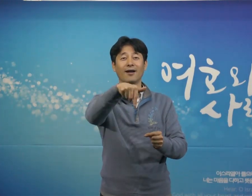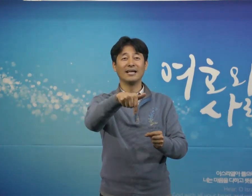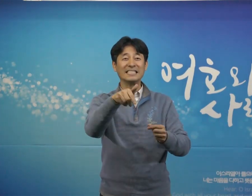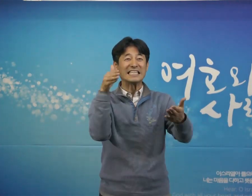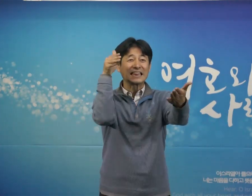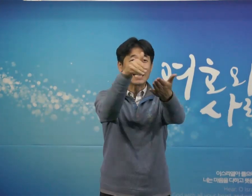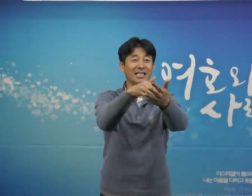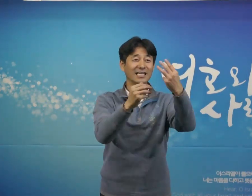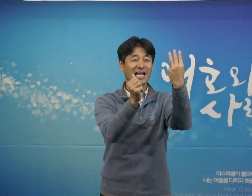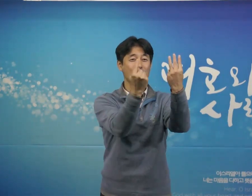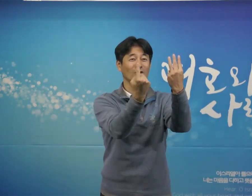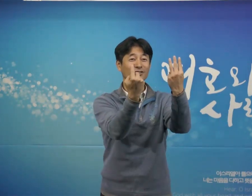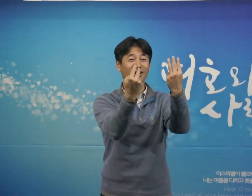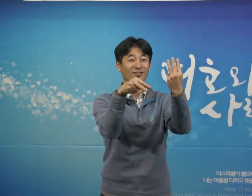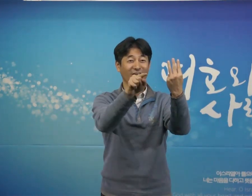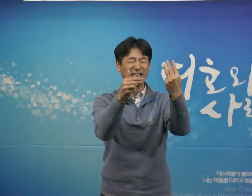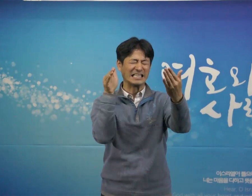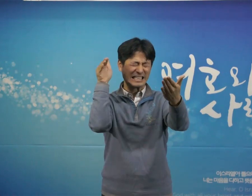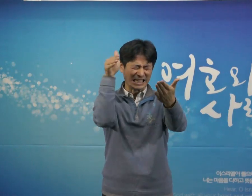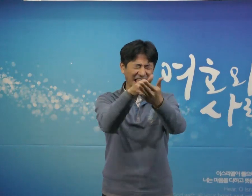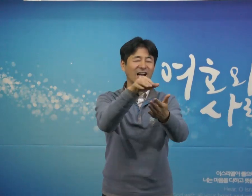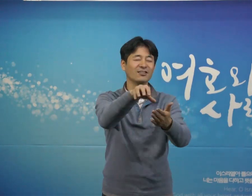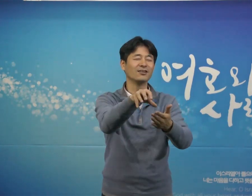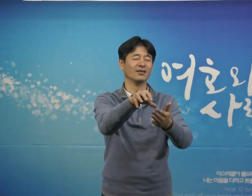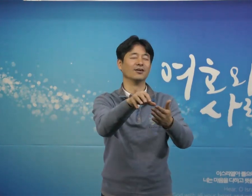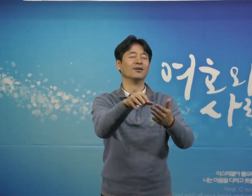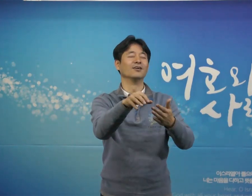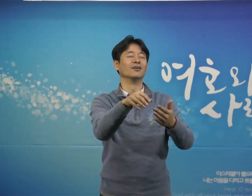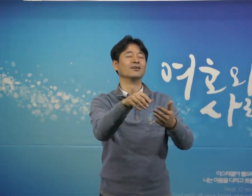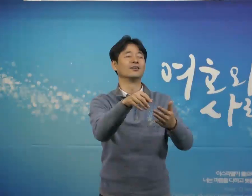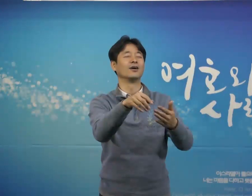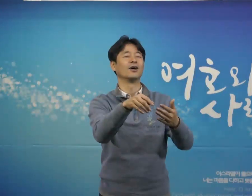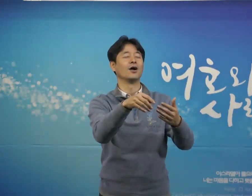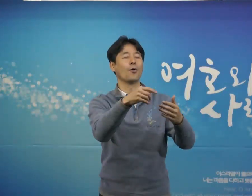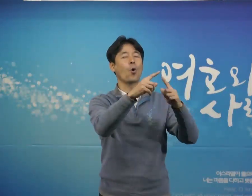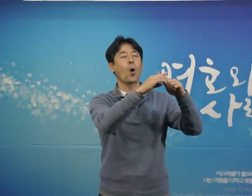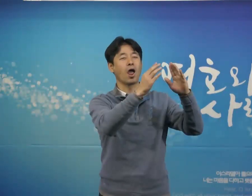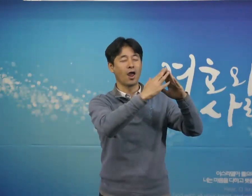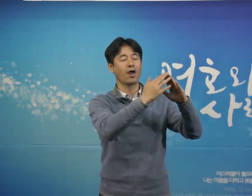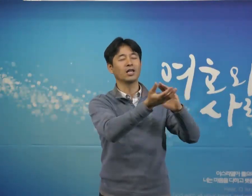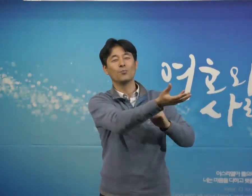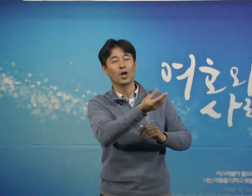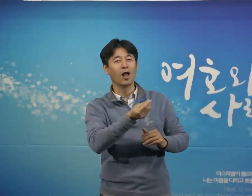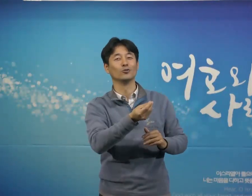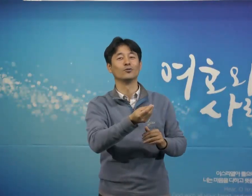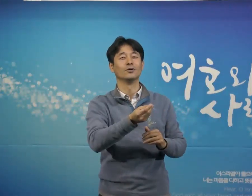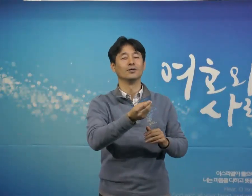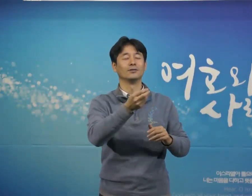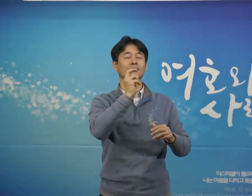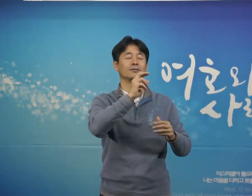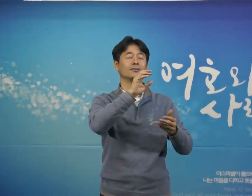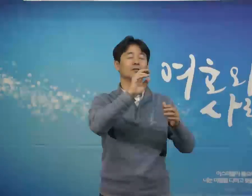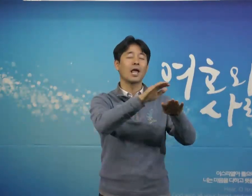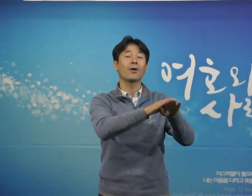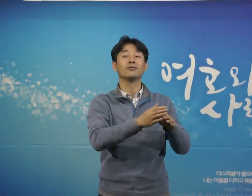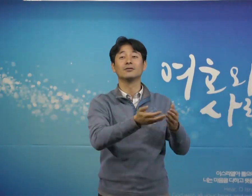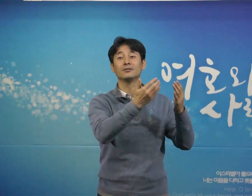대화동에 지하철 가까운 곳으로 3호선 끝에 있는 대화동에 교회로 임시로